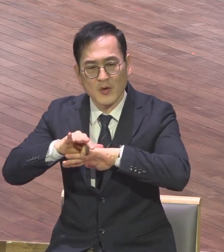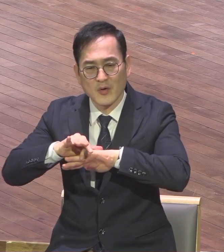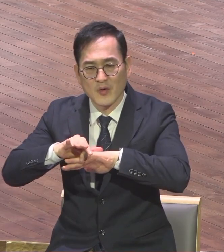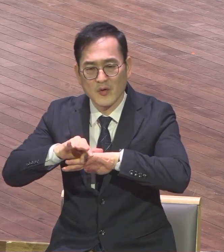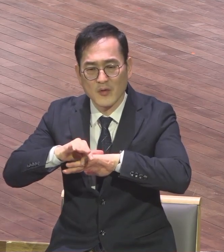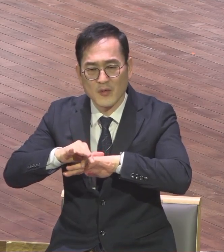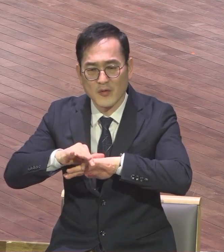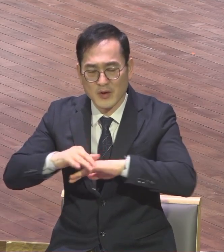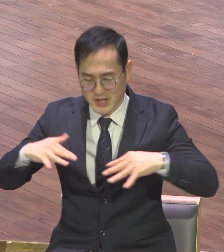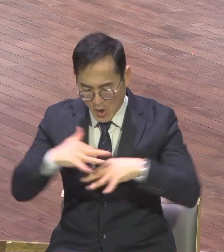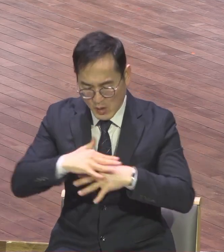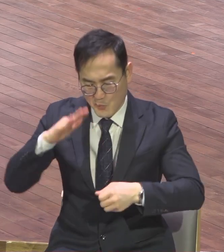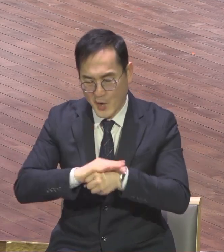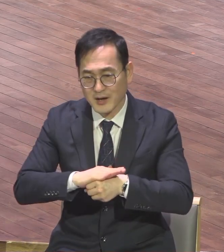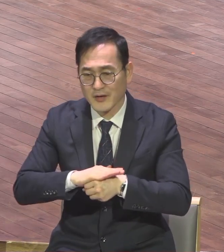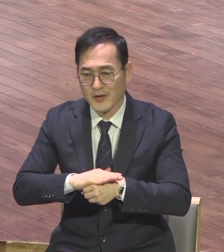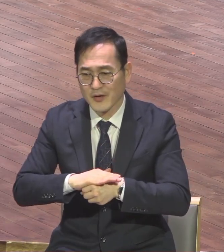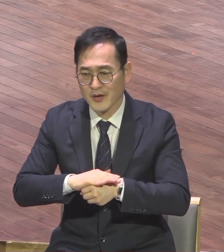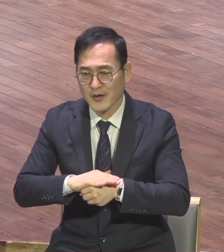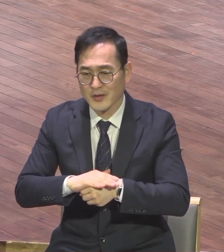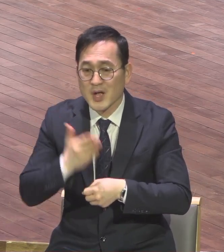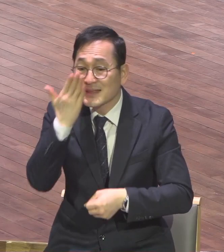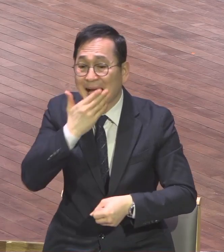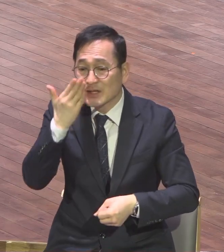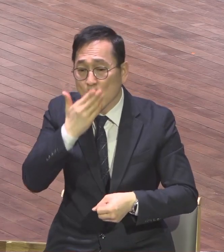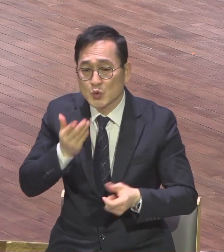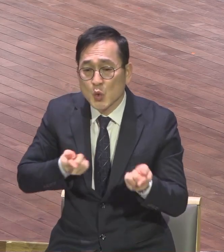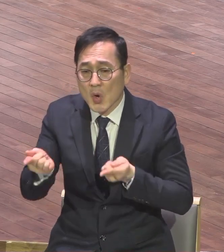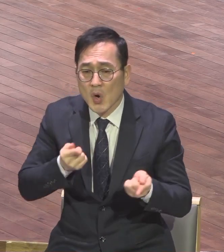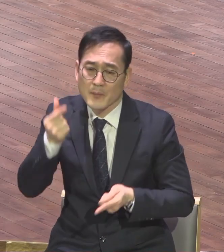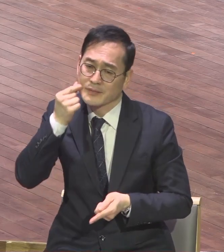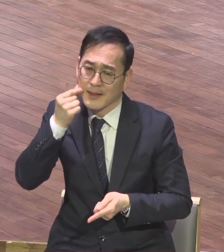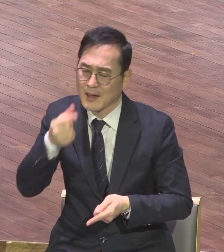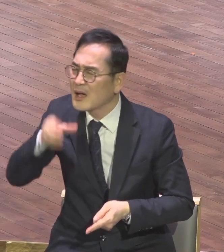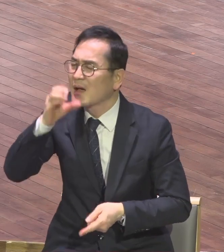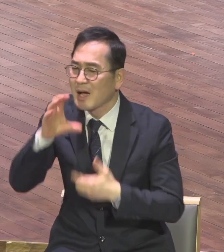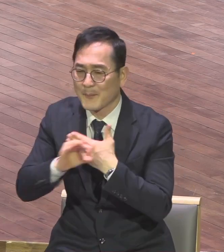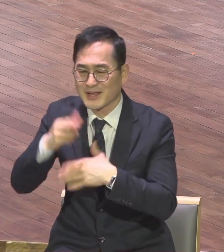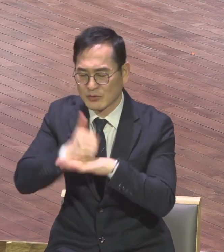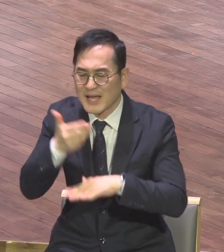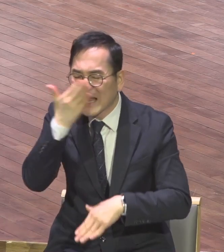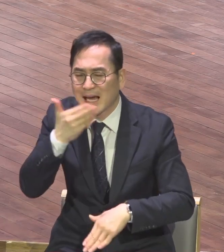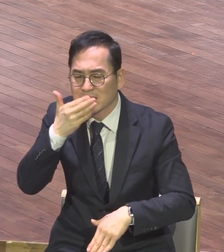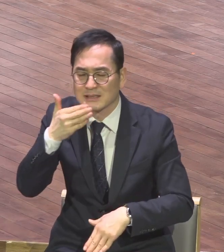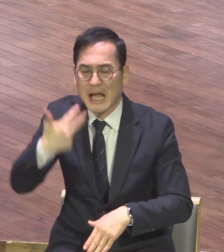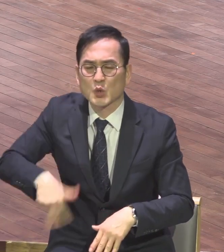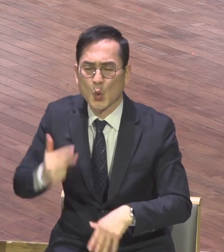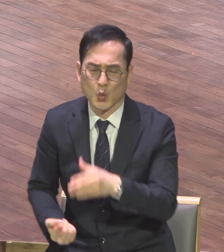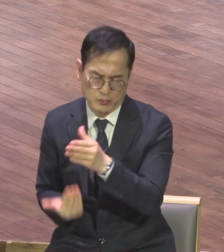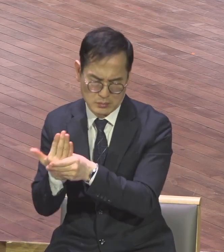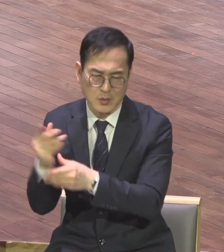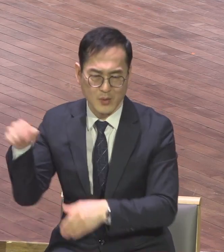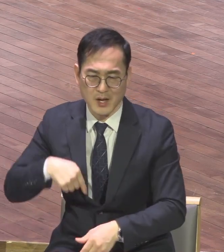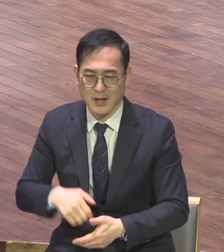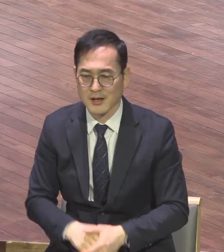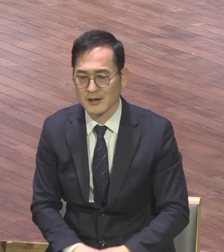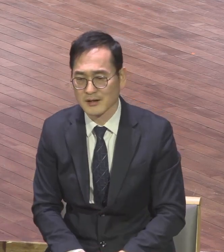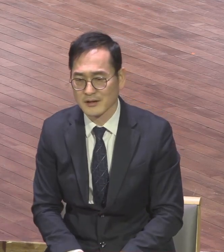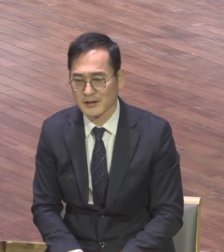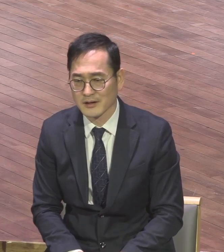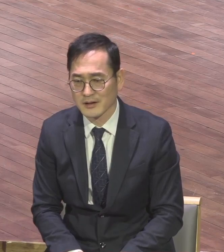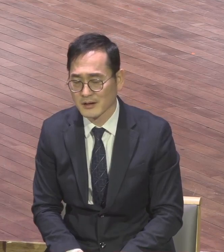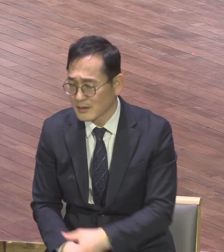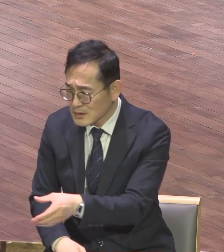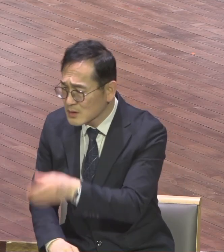높고 혈당 조절을 못하게 된다는 거죠. 장기간 마시면. 뇌는 설탕을 먹는 것 같은데